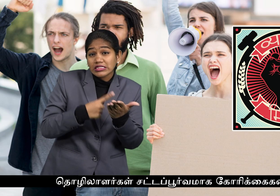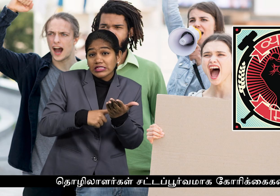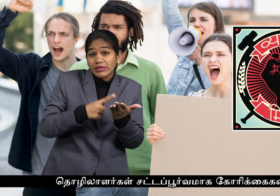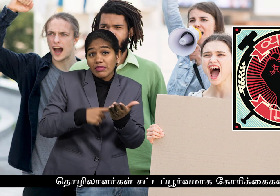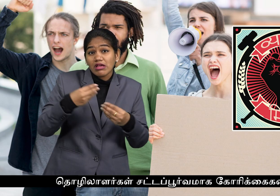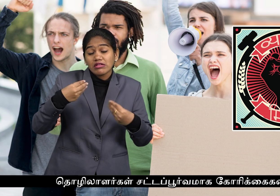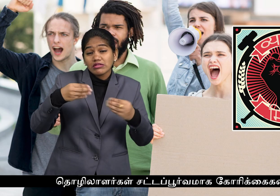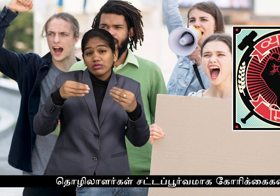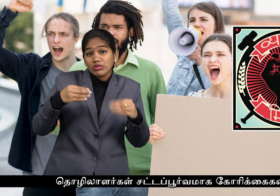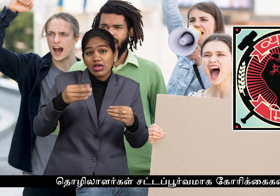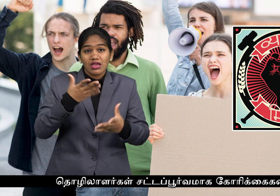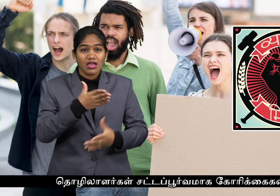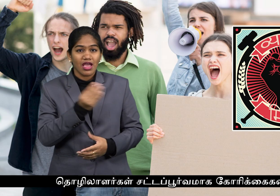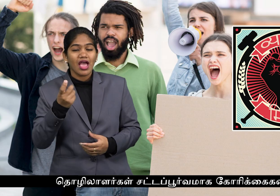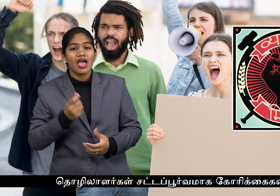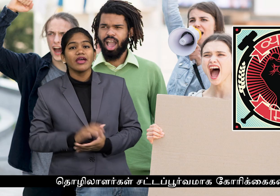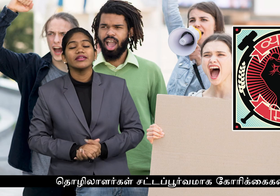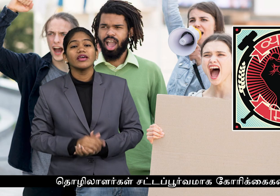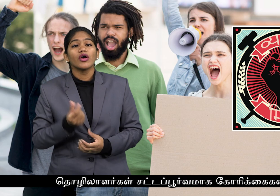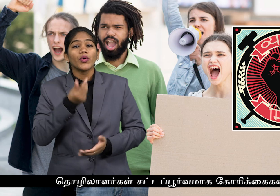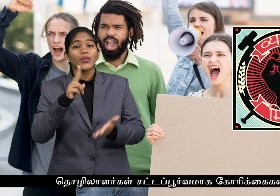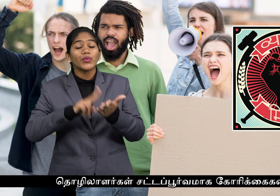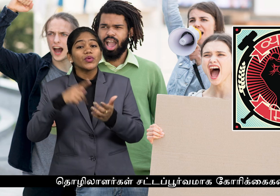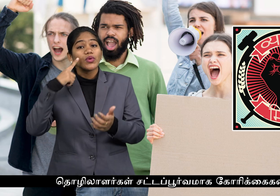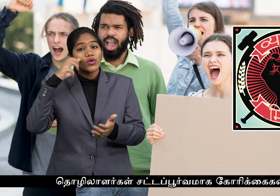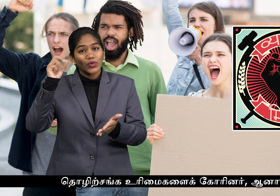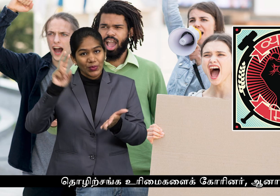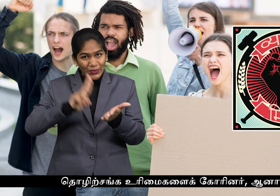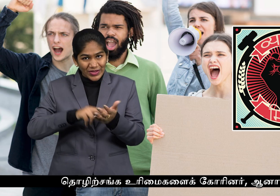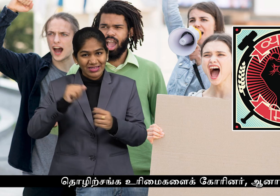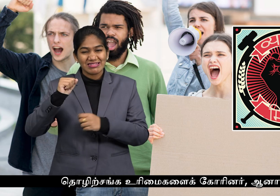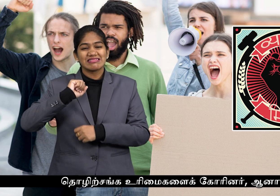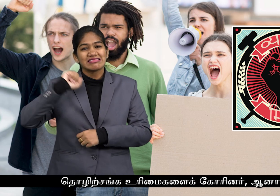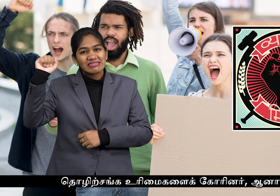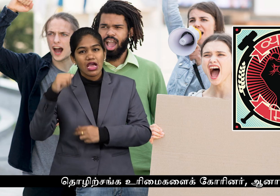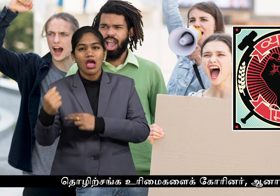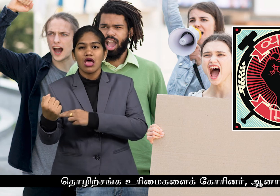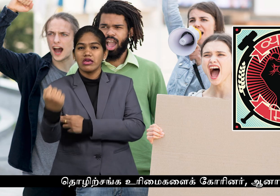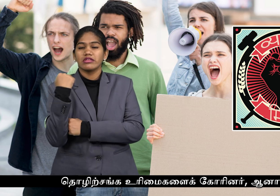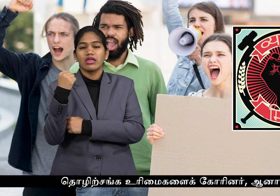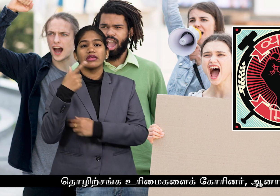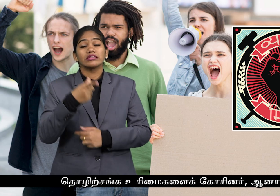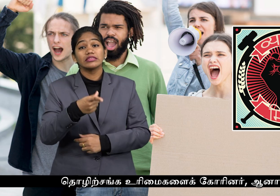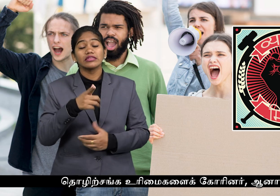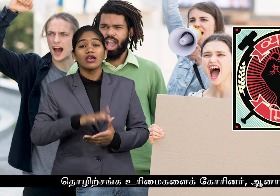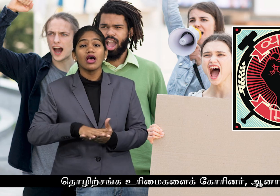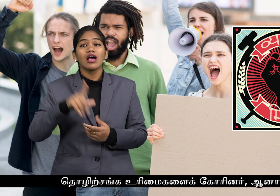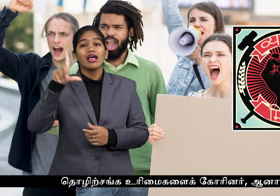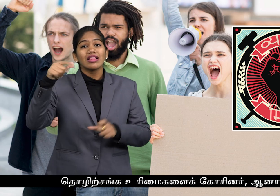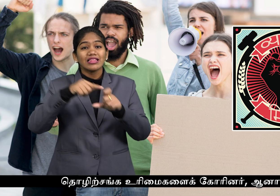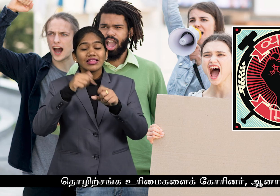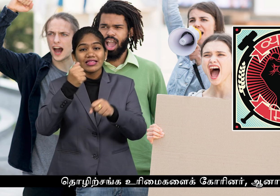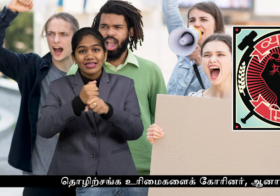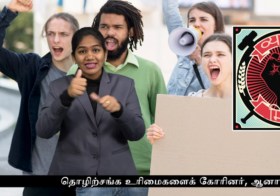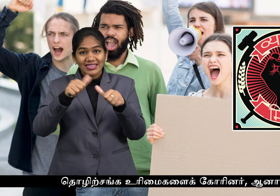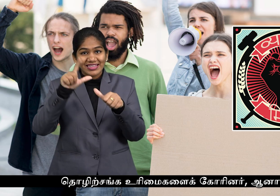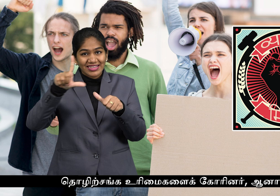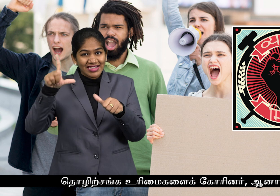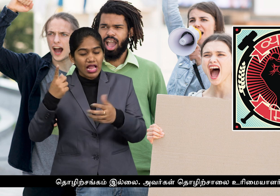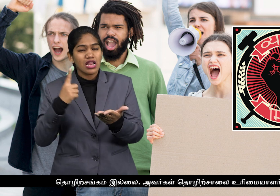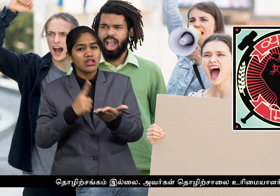தொழிலாளர்கள் சட்டப்பூர்வமாக கோரிக்கைகளை முன்வைக்க தொழிற்சங்க உரிமைகளை கோரினர், ஆனால்